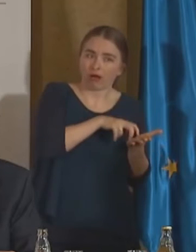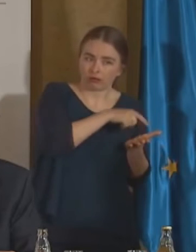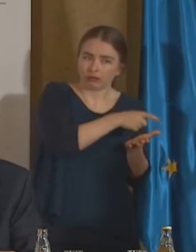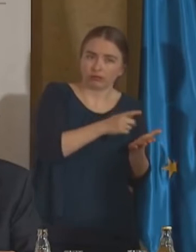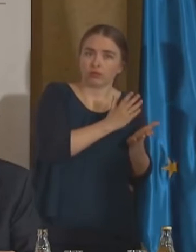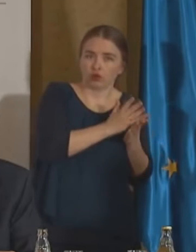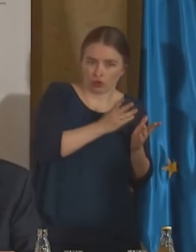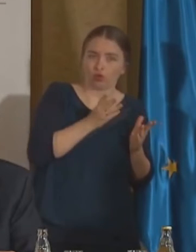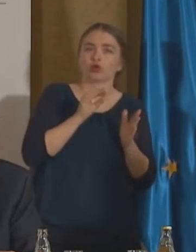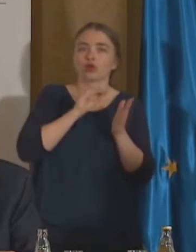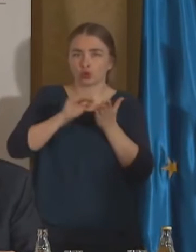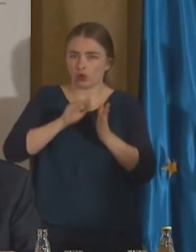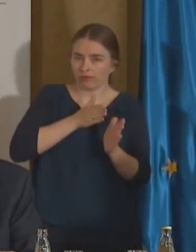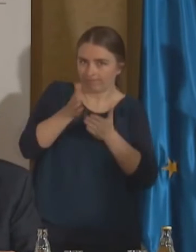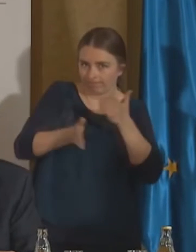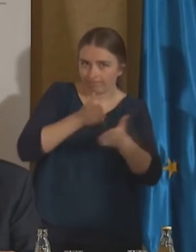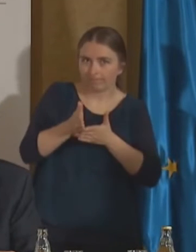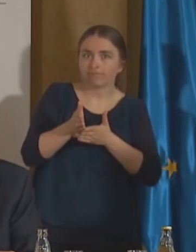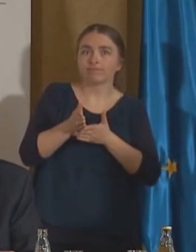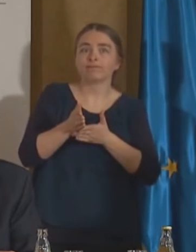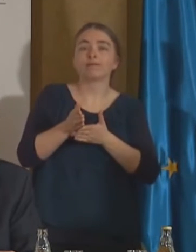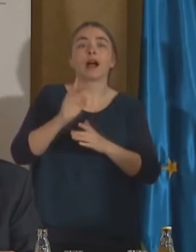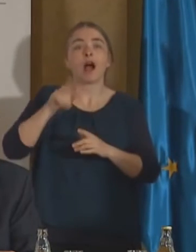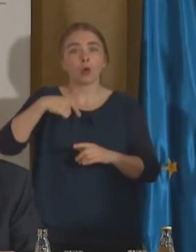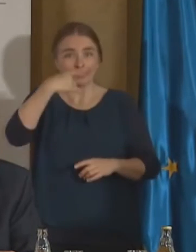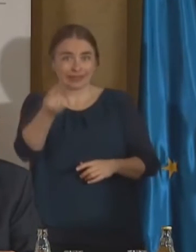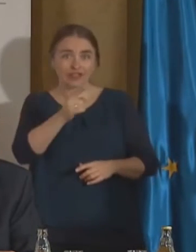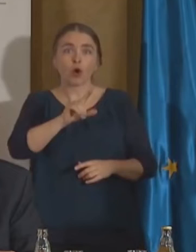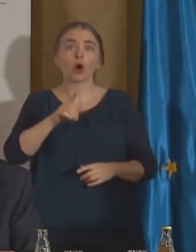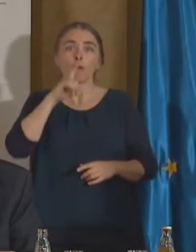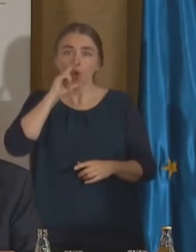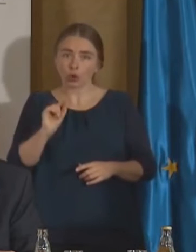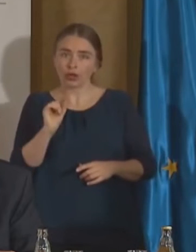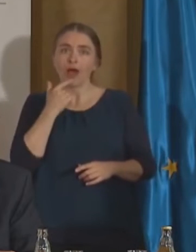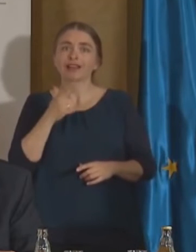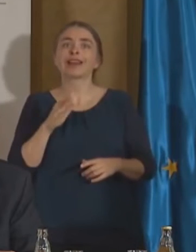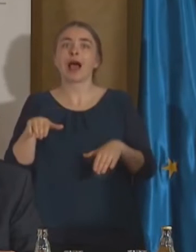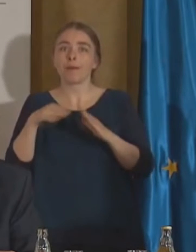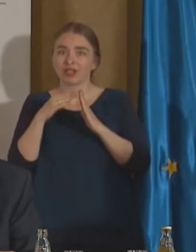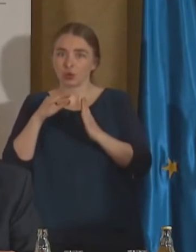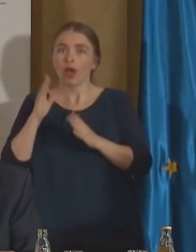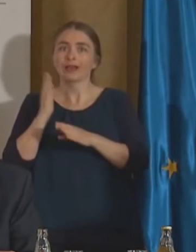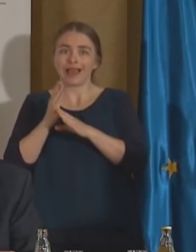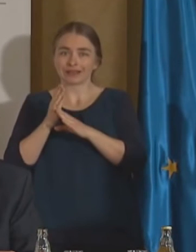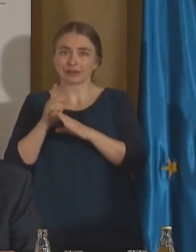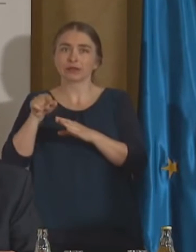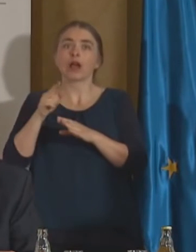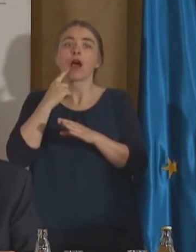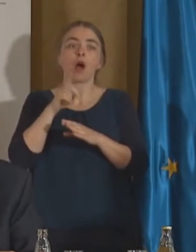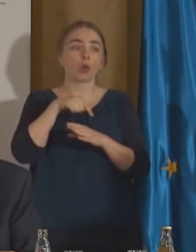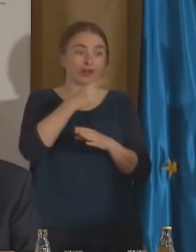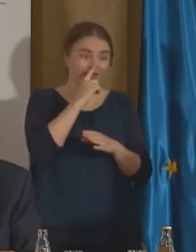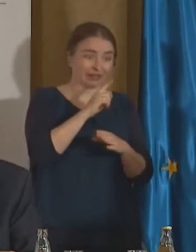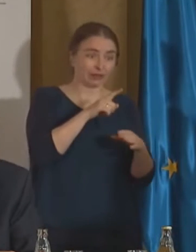Wochen bei den Gymnasien ab kommenden Montag, was die Abiturklausuren angeht, bei den Sekundarschulen die Abschlussprüfungen eine Woche